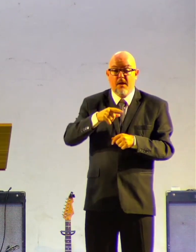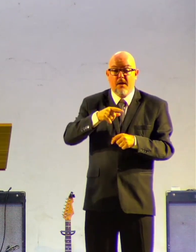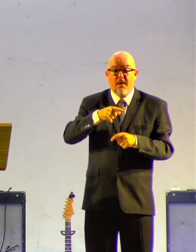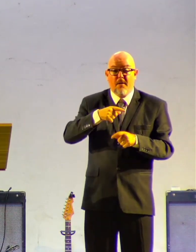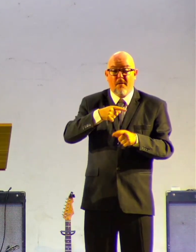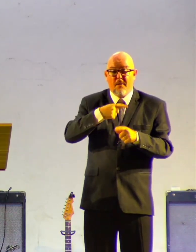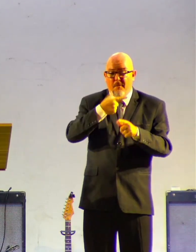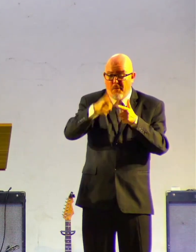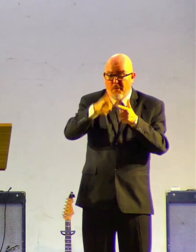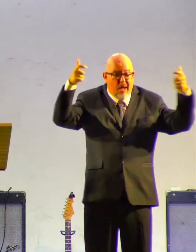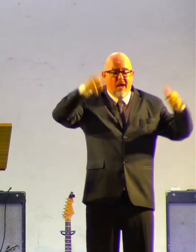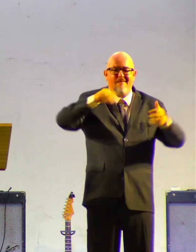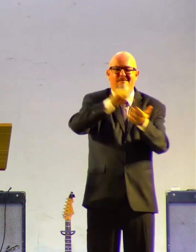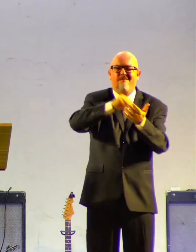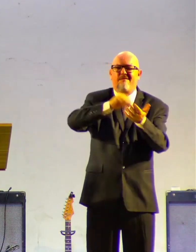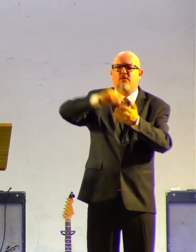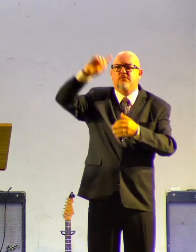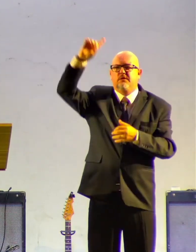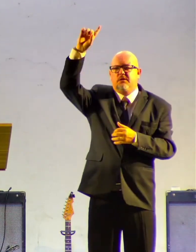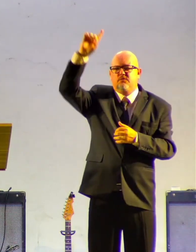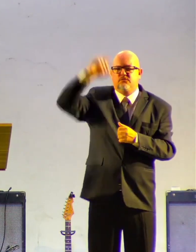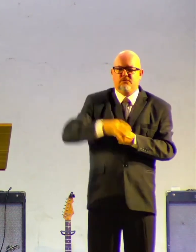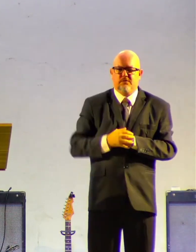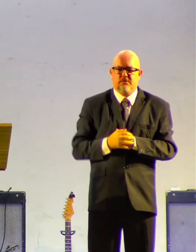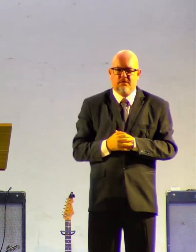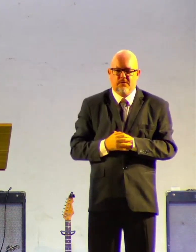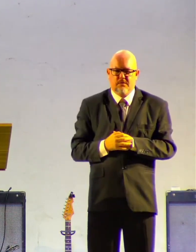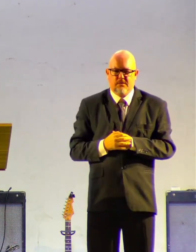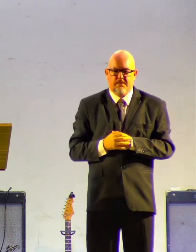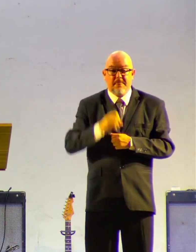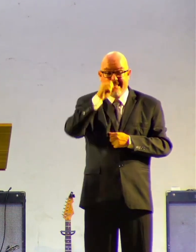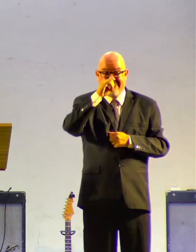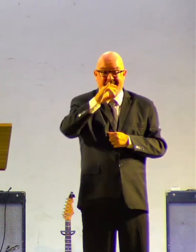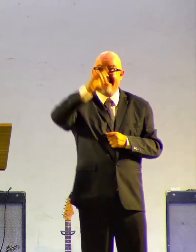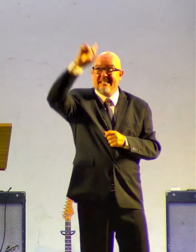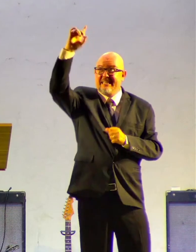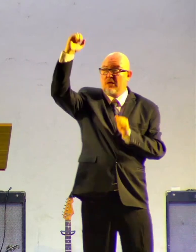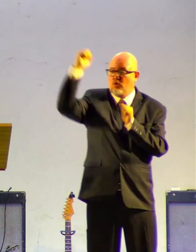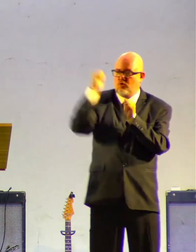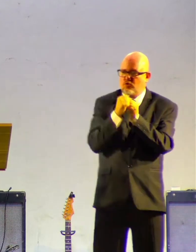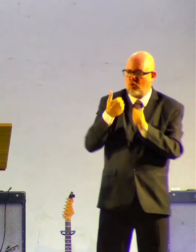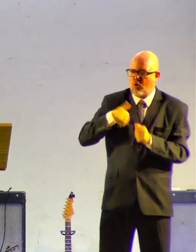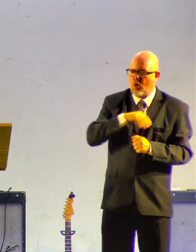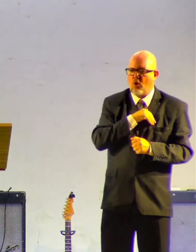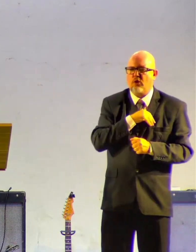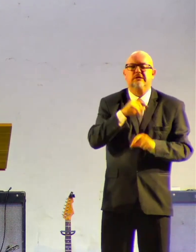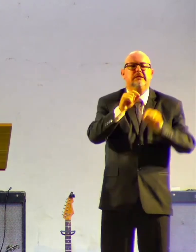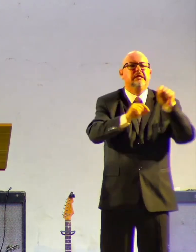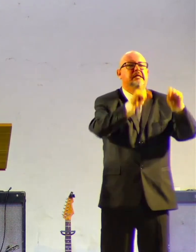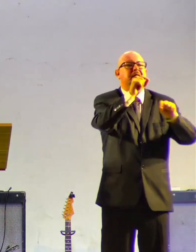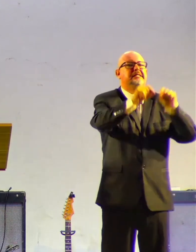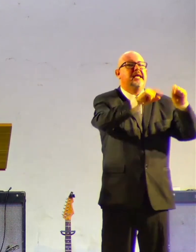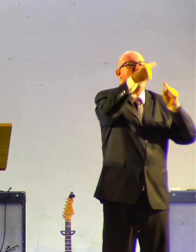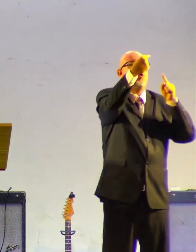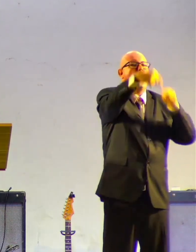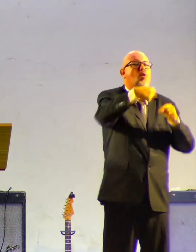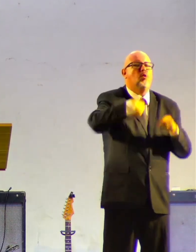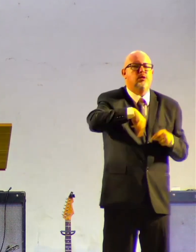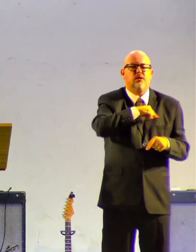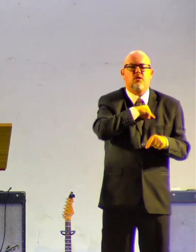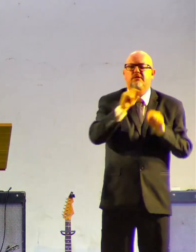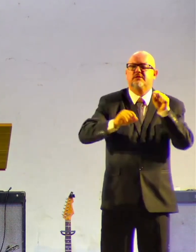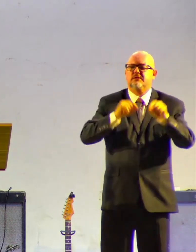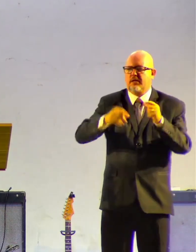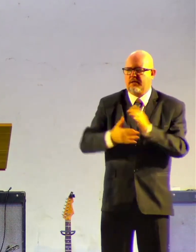igreja é a ausência de Deus. Se Deus é por nós, quem será contra nós?